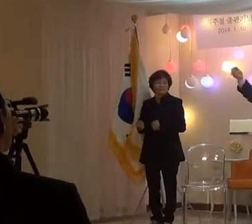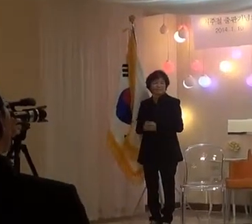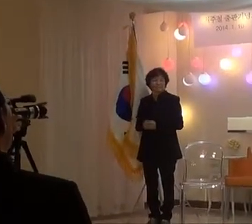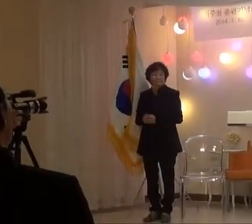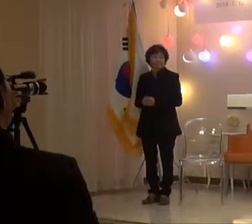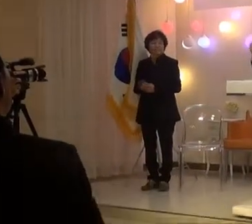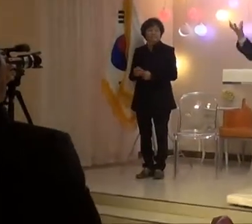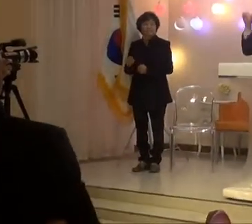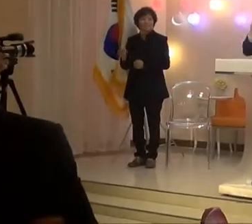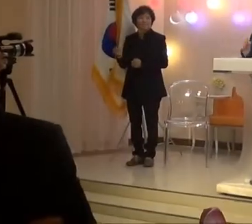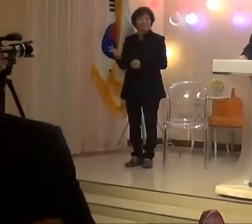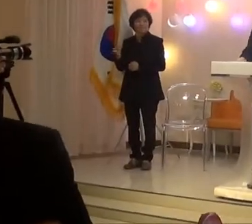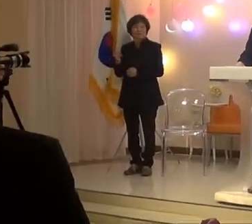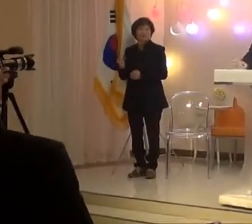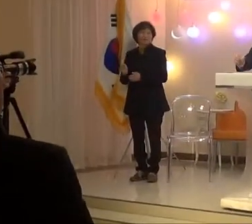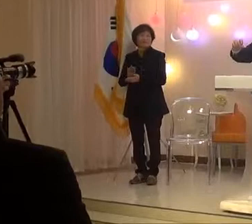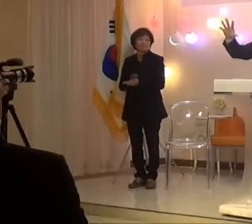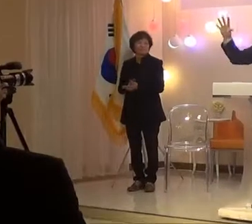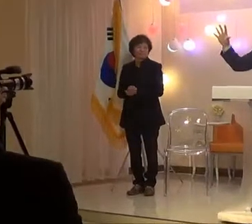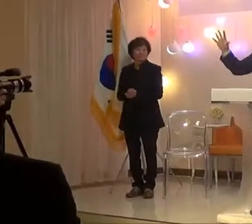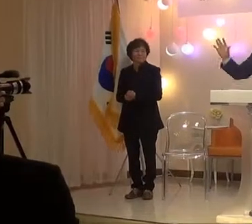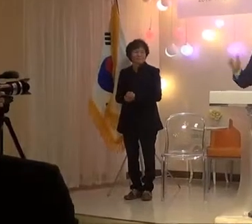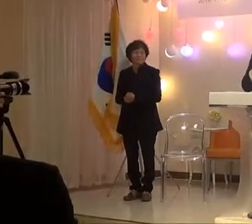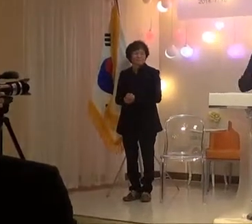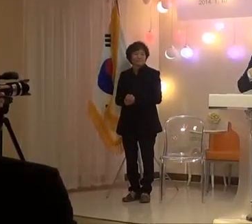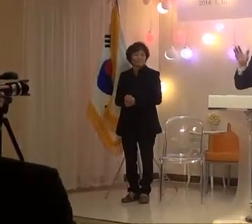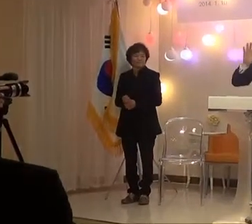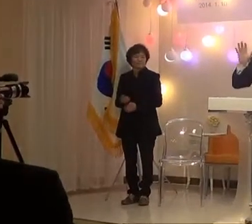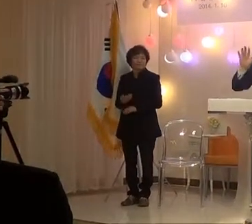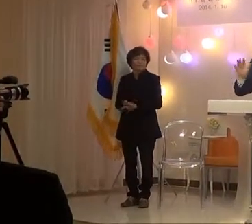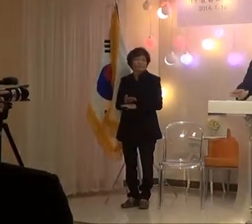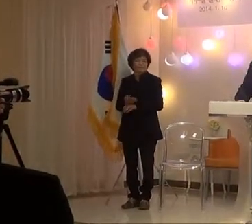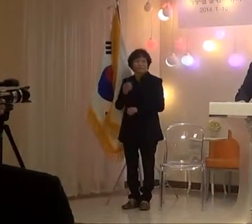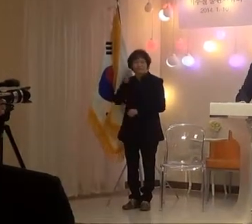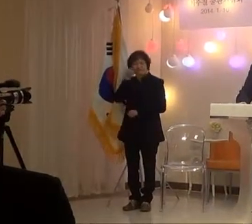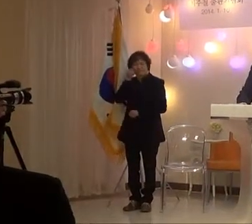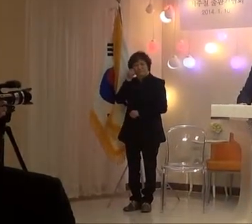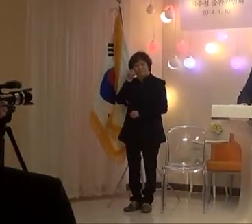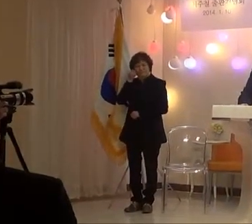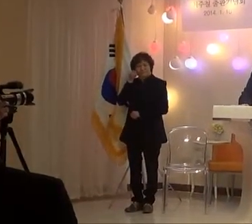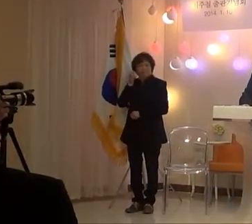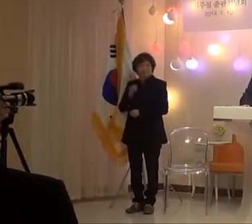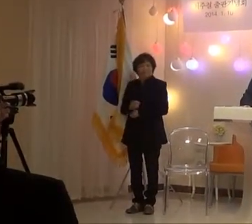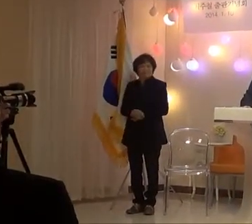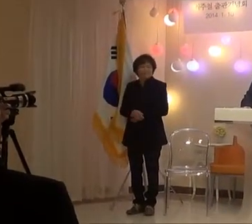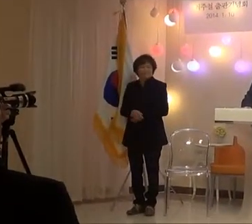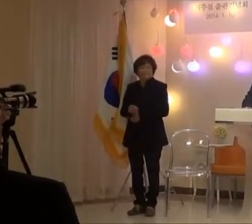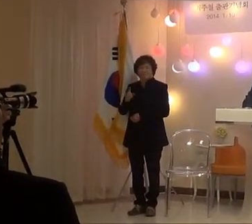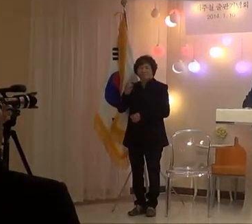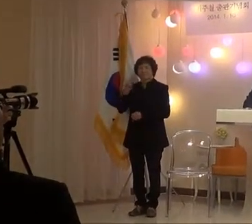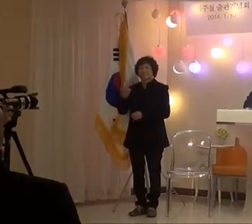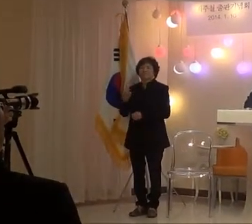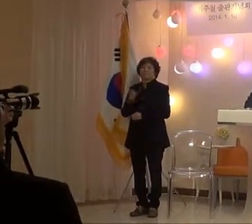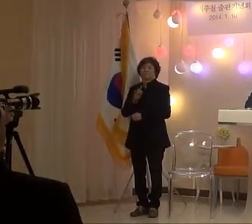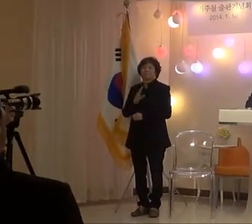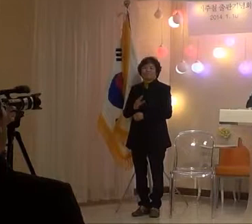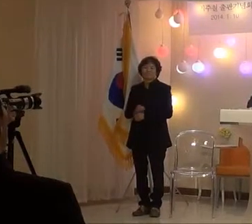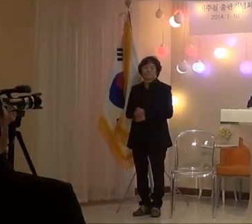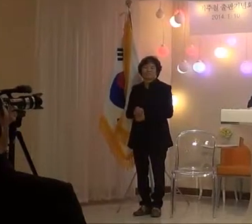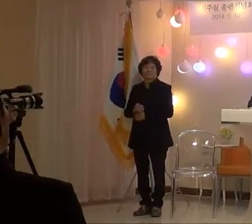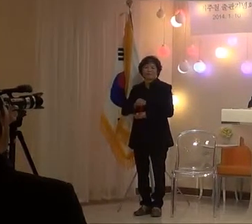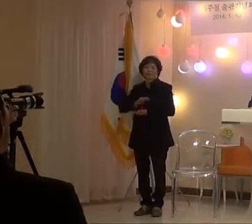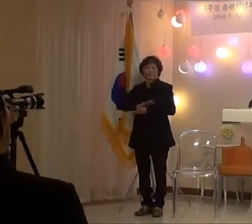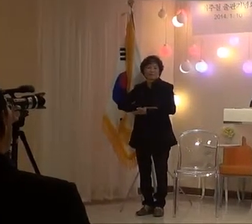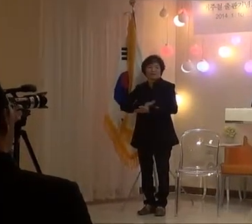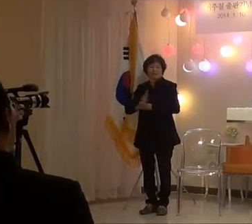몇 억을 걸고 몇천을 벌어가지고 뭐 다른 거 저는 그런 것도 못합니다. 제가 5번 했는데 한 번도 권력을 잡아가지고 출판 기념회 본